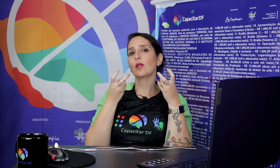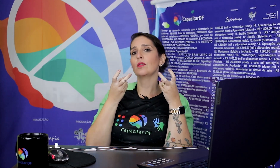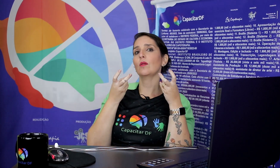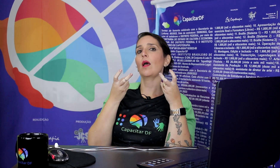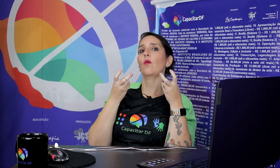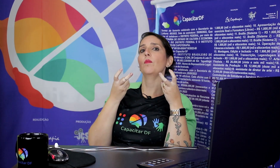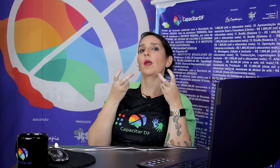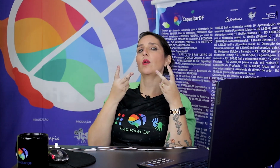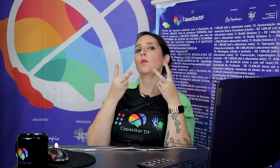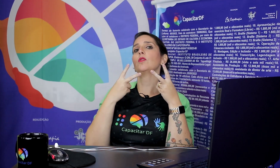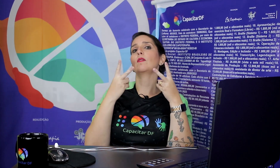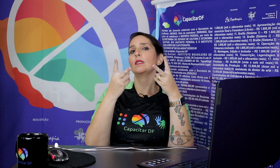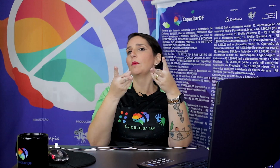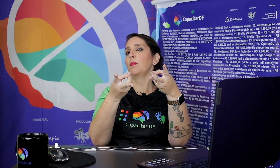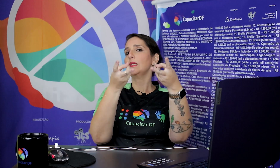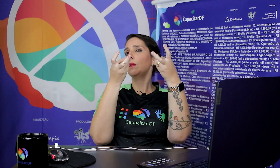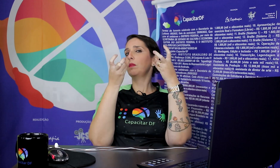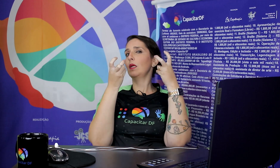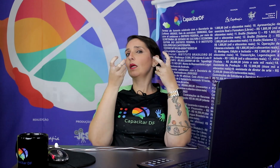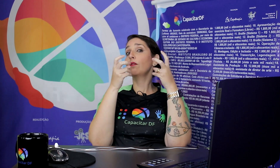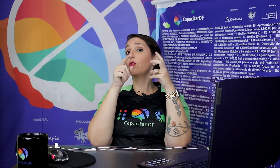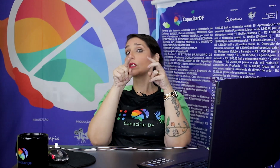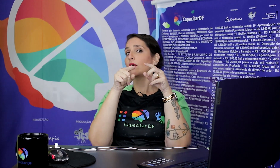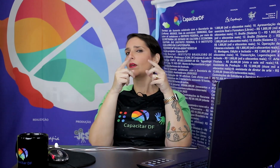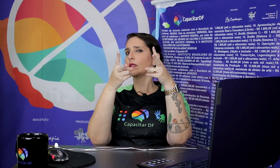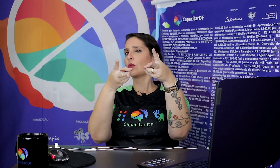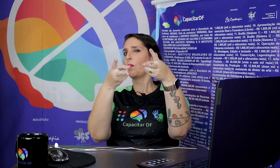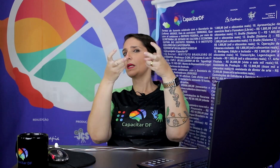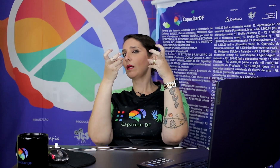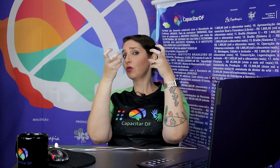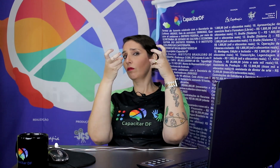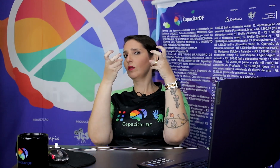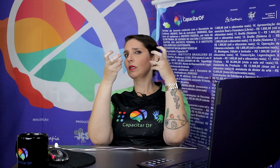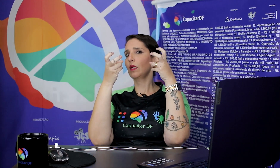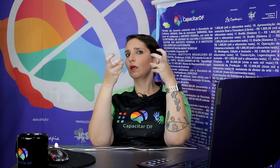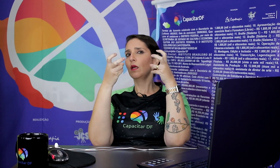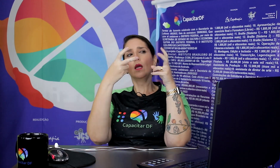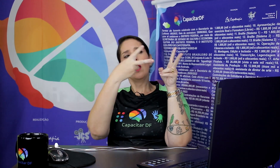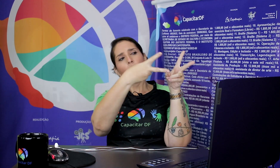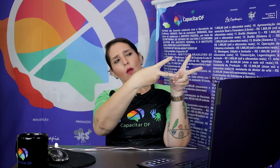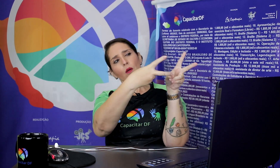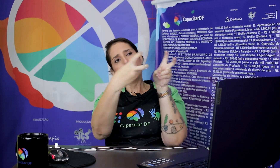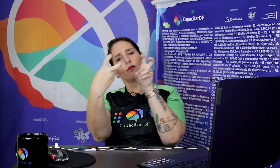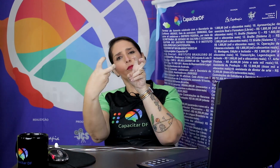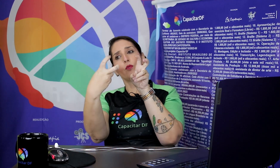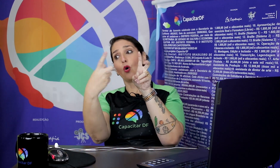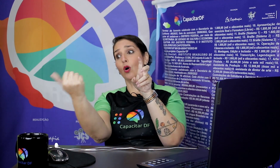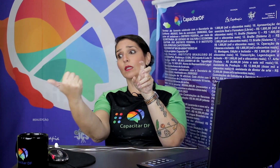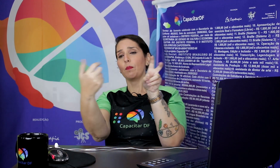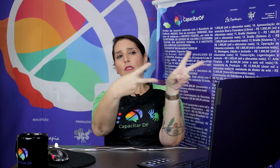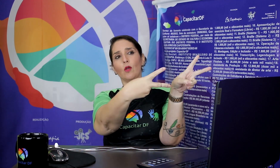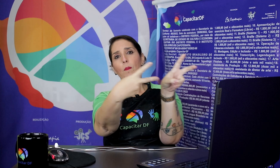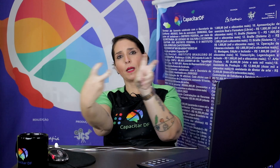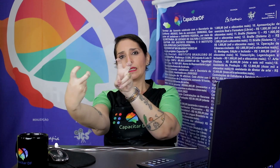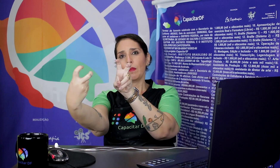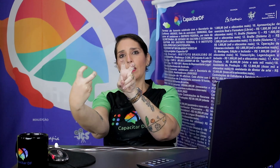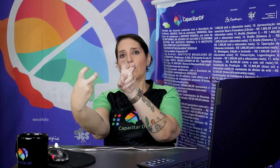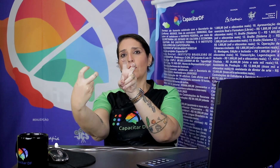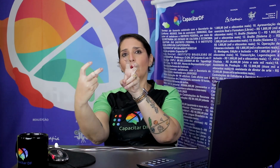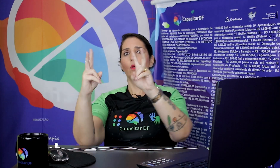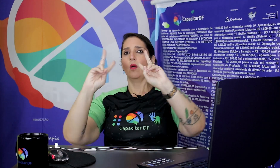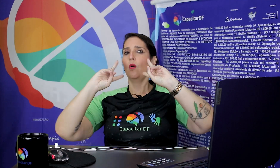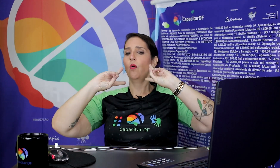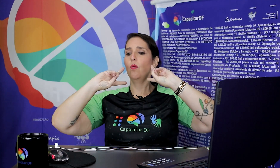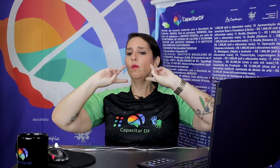é direcional, porque aí eu posso fazer, percebi que você fez, então eu percebi de você. Outra pessoa